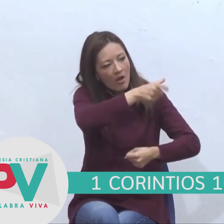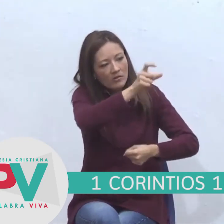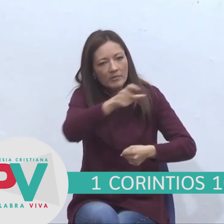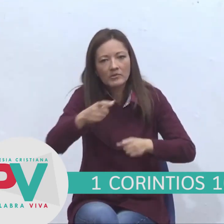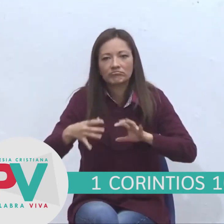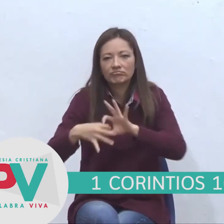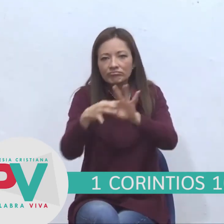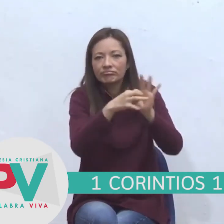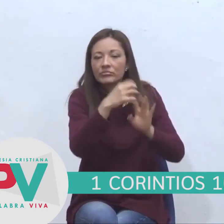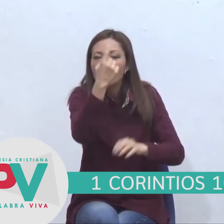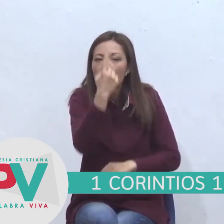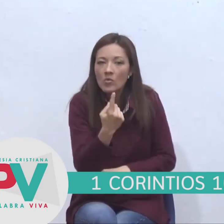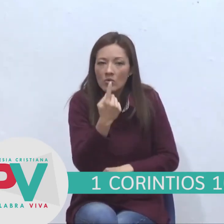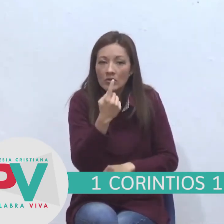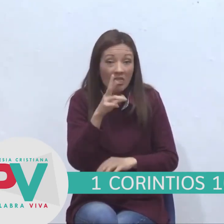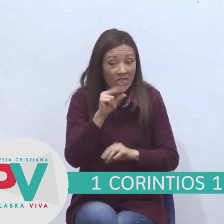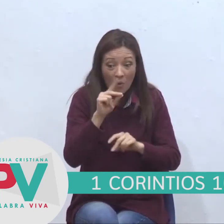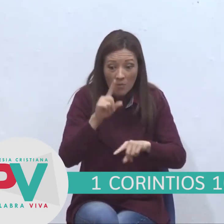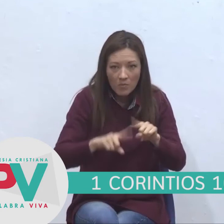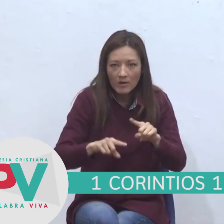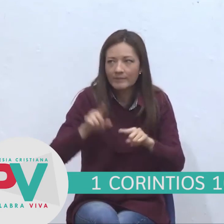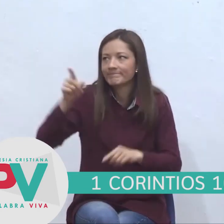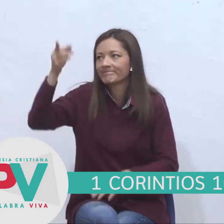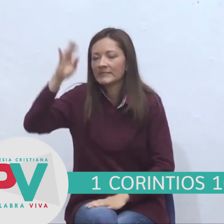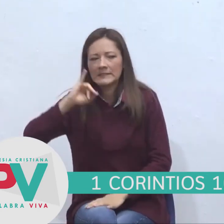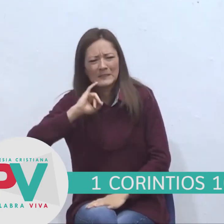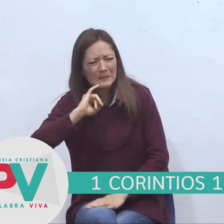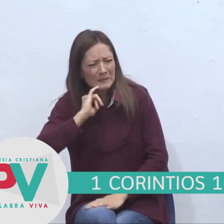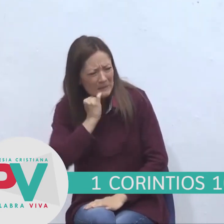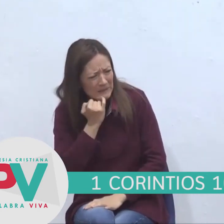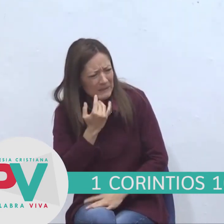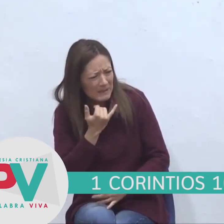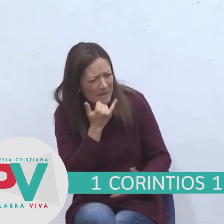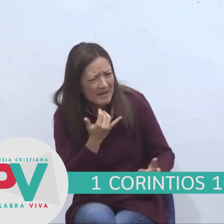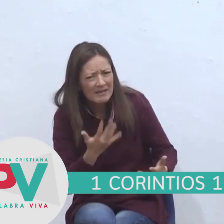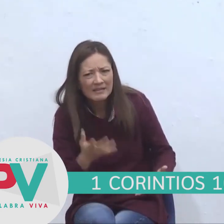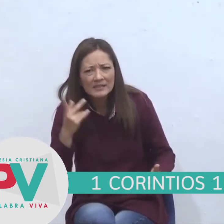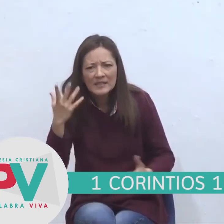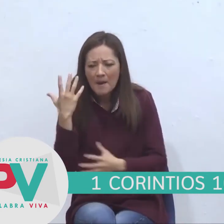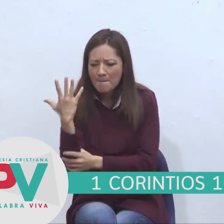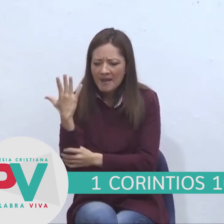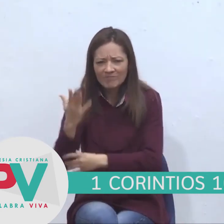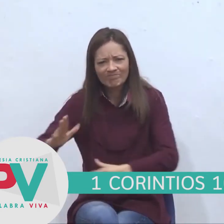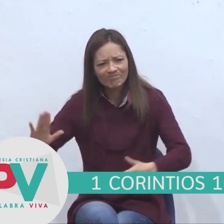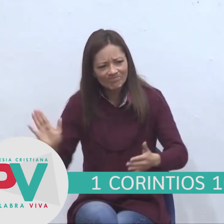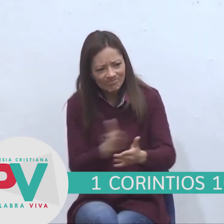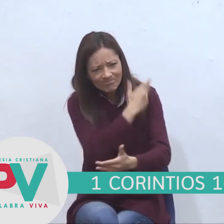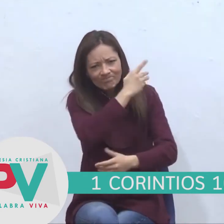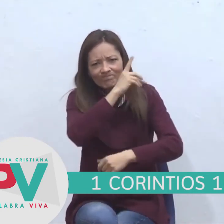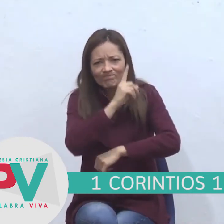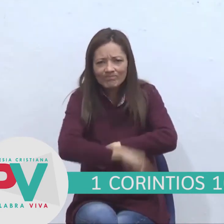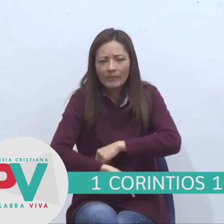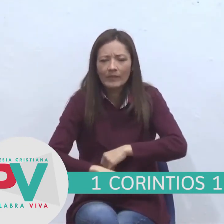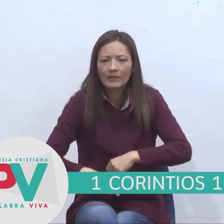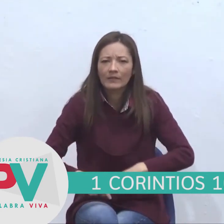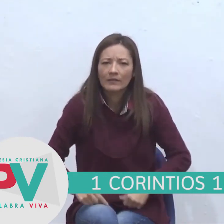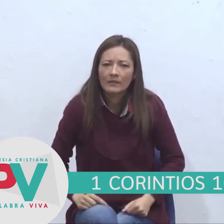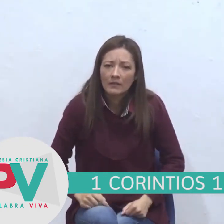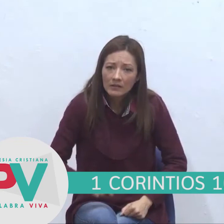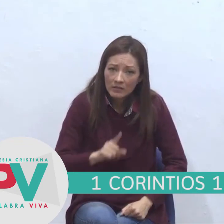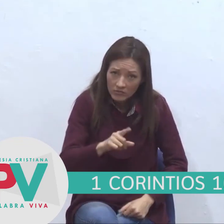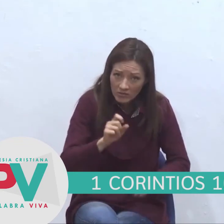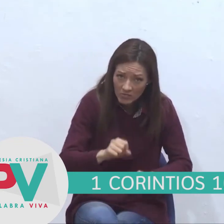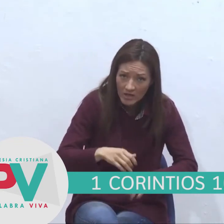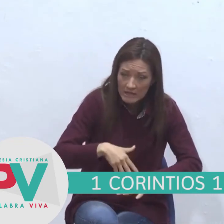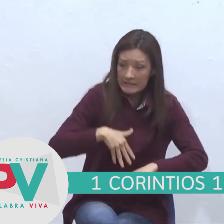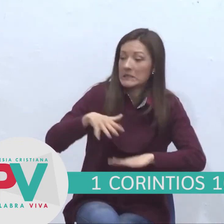uno solo, provocaremos a celo al Señor. Y entonces Él vendrá con brazo duro. Y la pregunta es, ¿usted